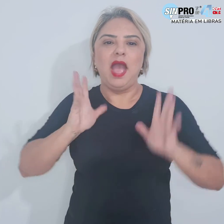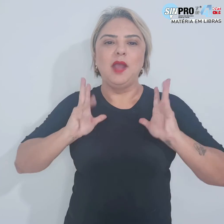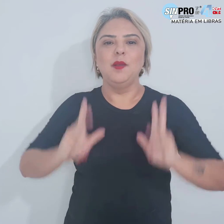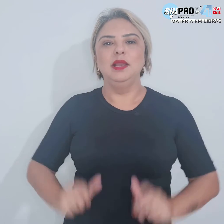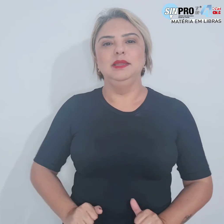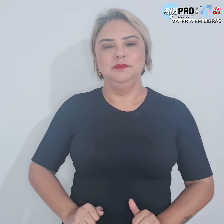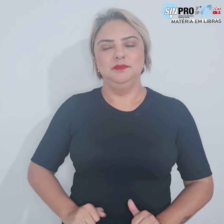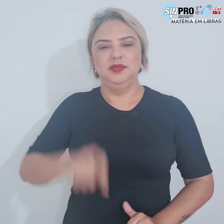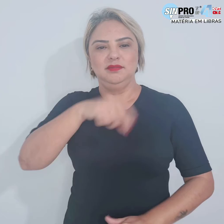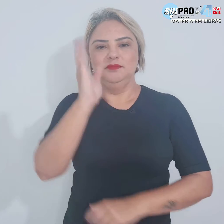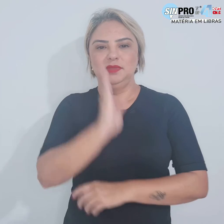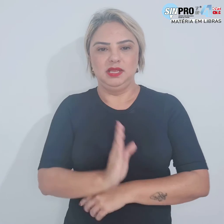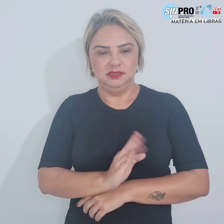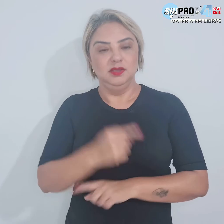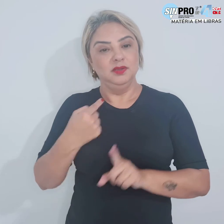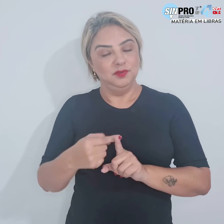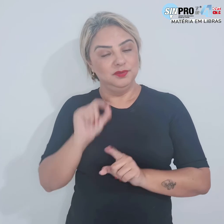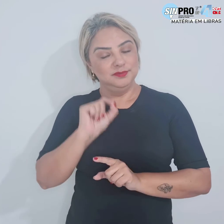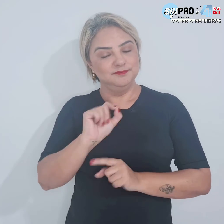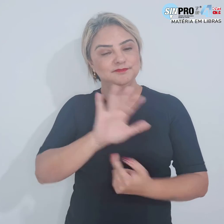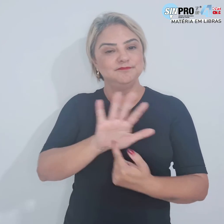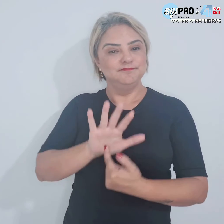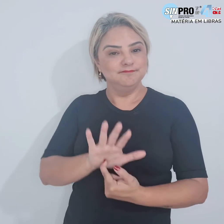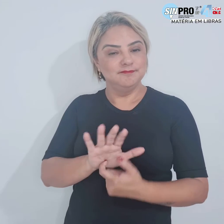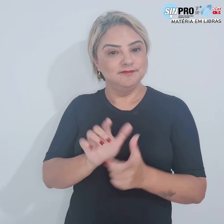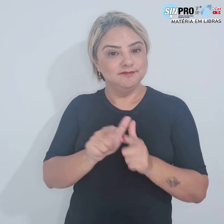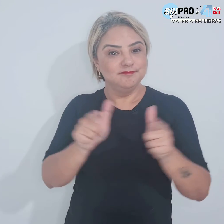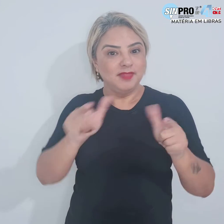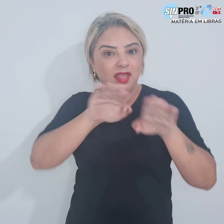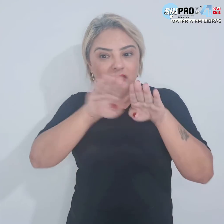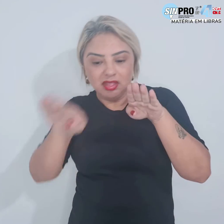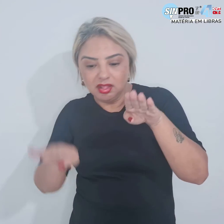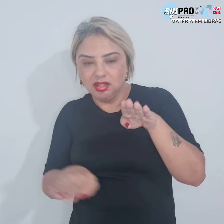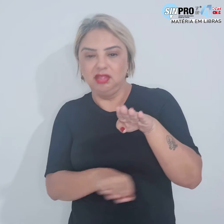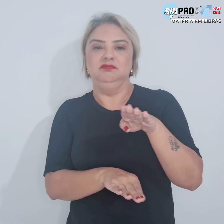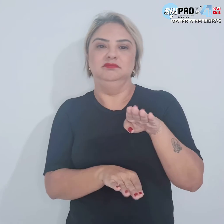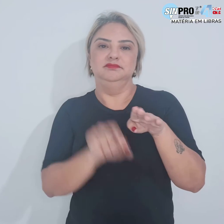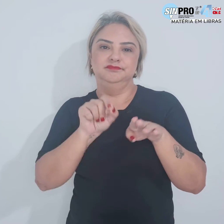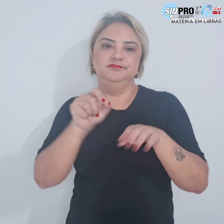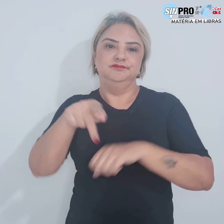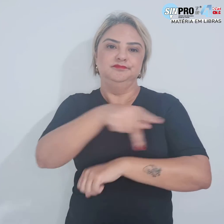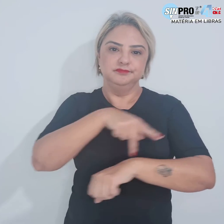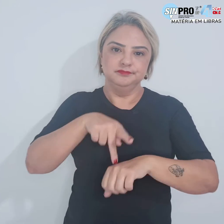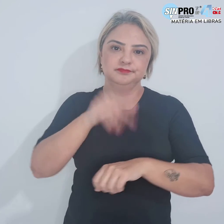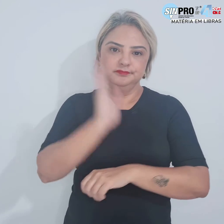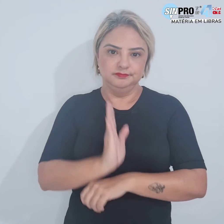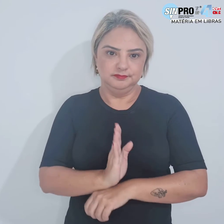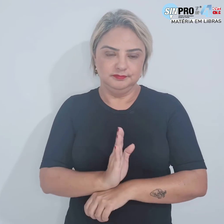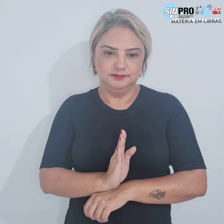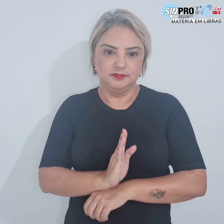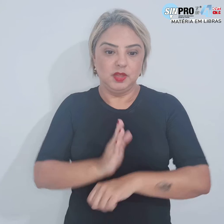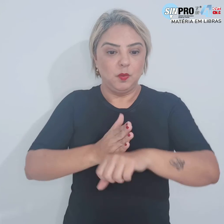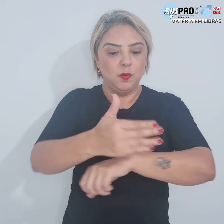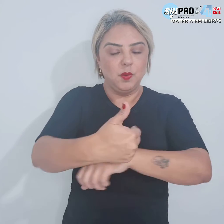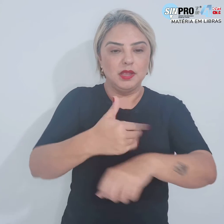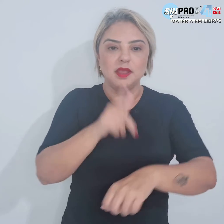Brasil, o que mostra o tamanho da desigualdade no país. O acesso à água,